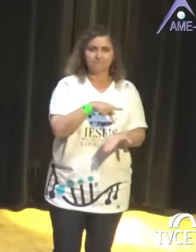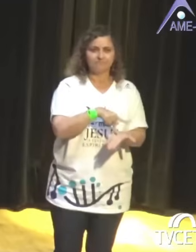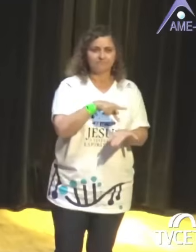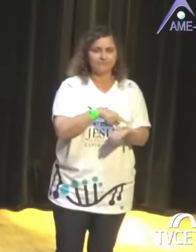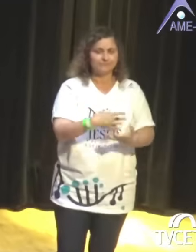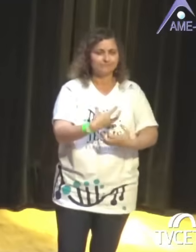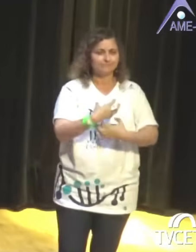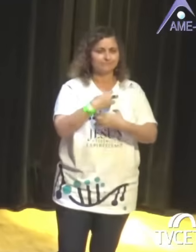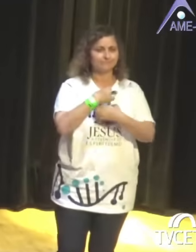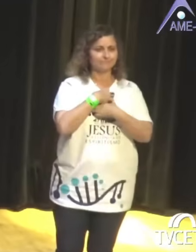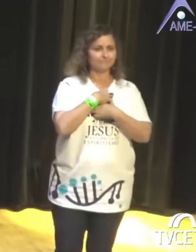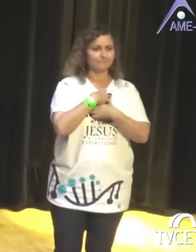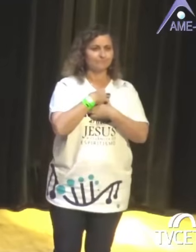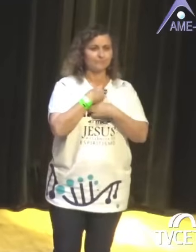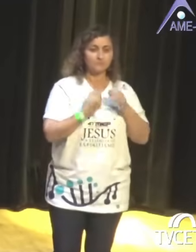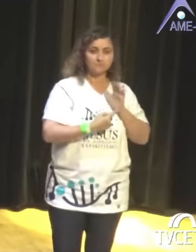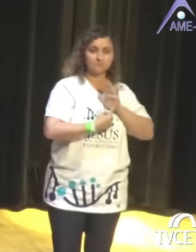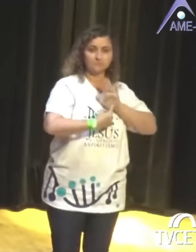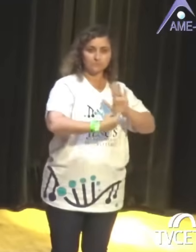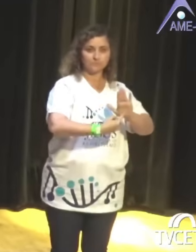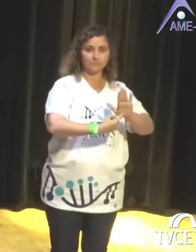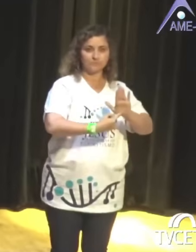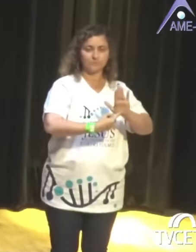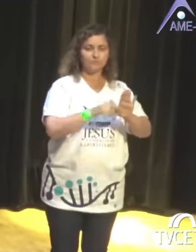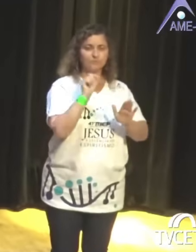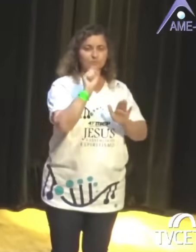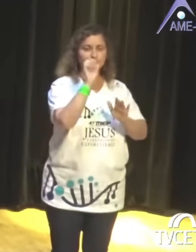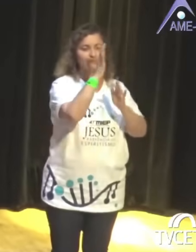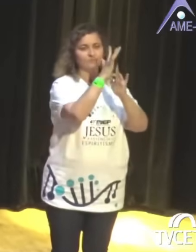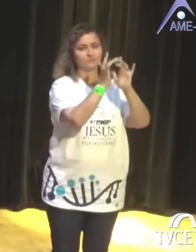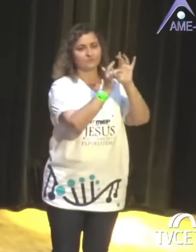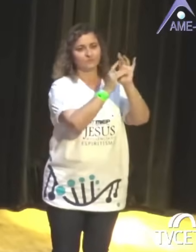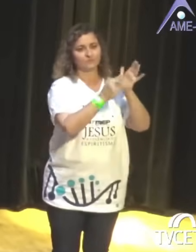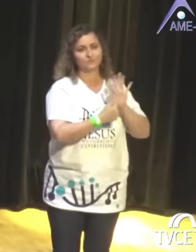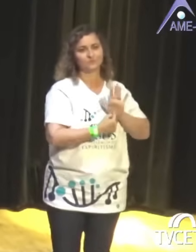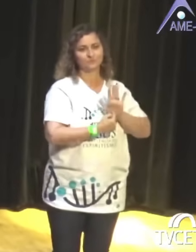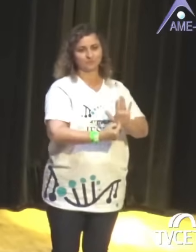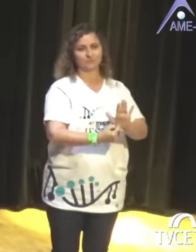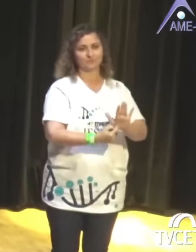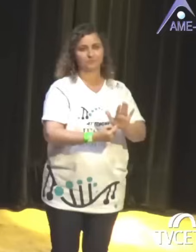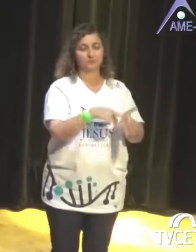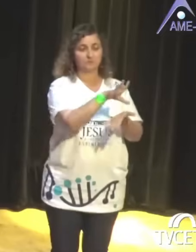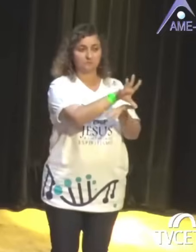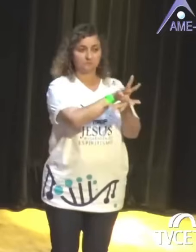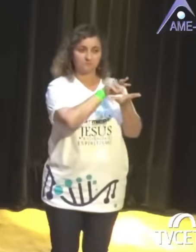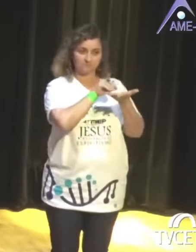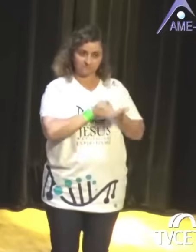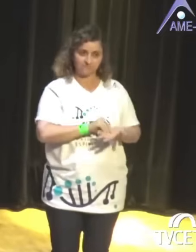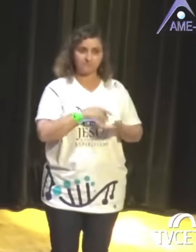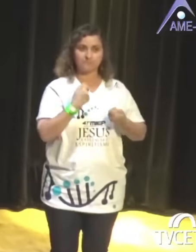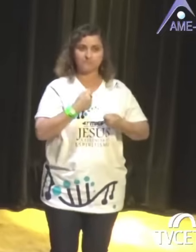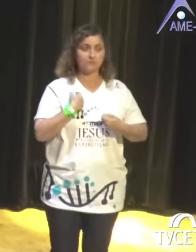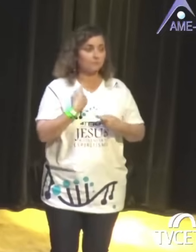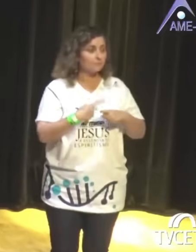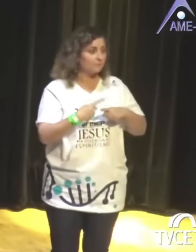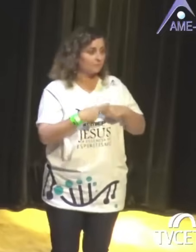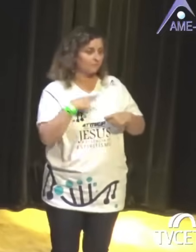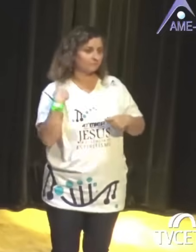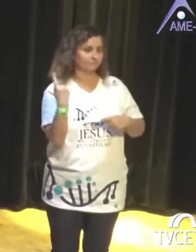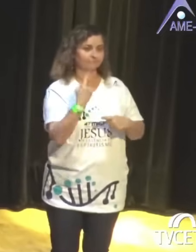os sentimentos exemplificados por Jesus Cristo essa é a nossa